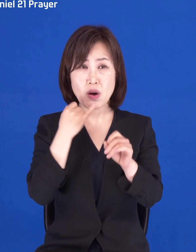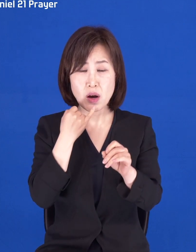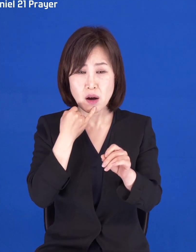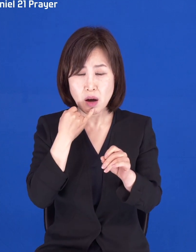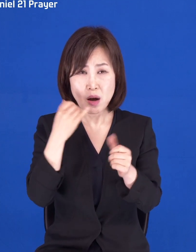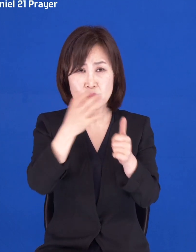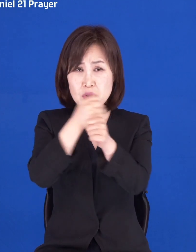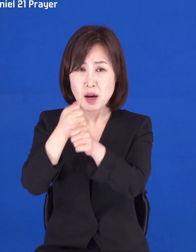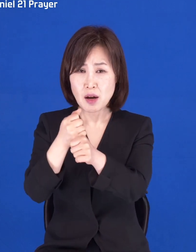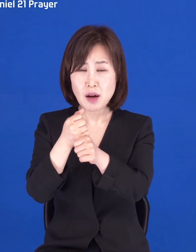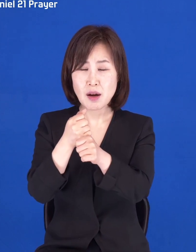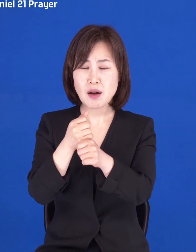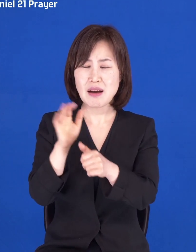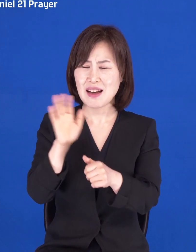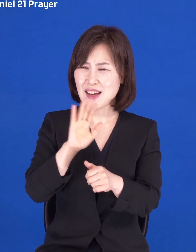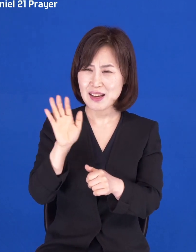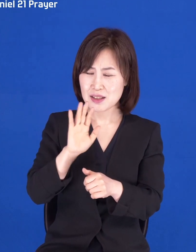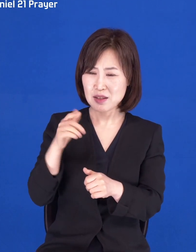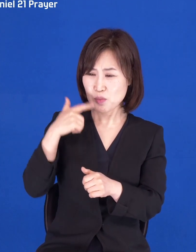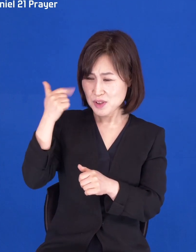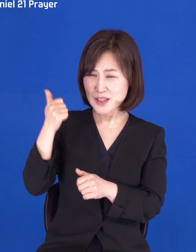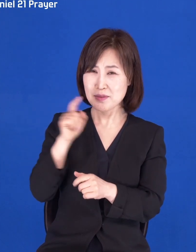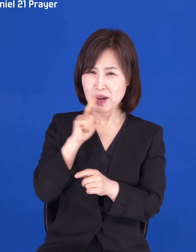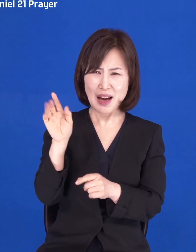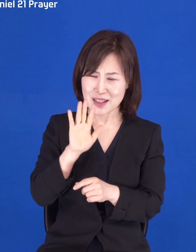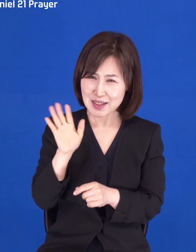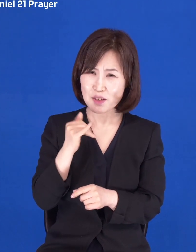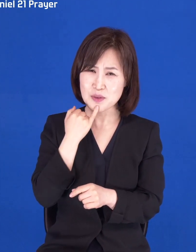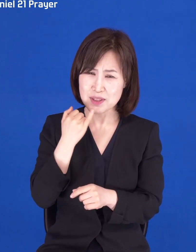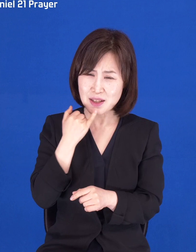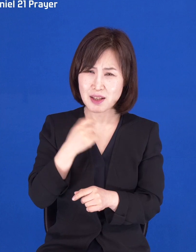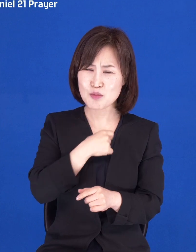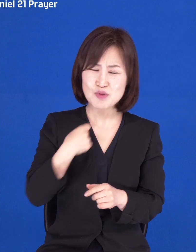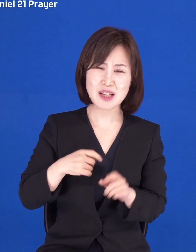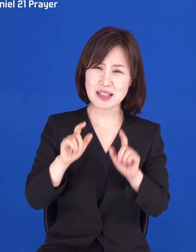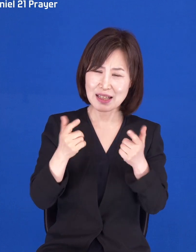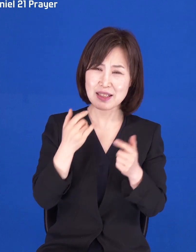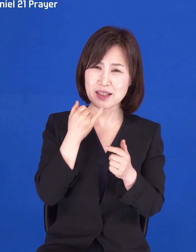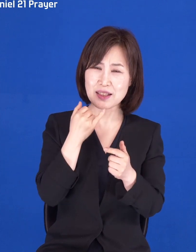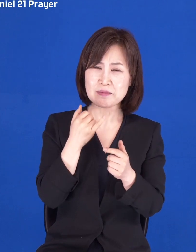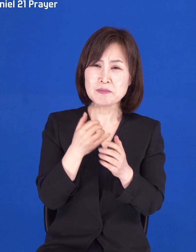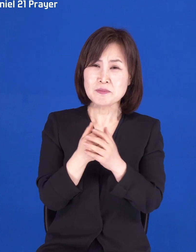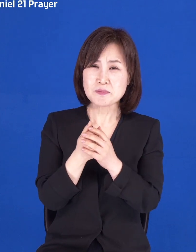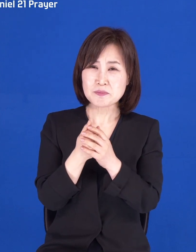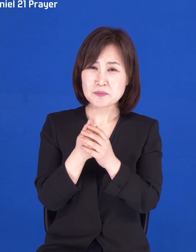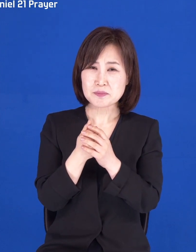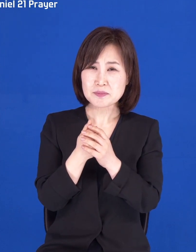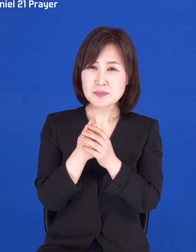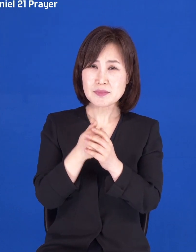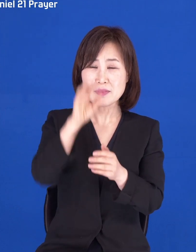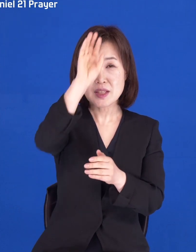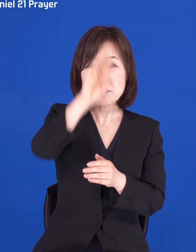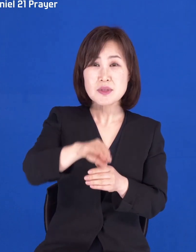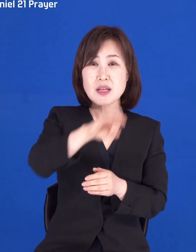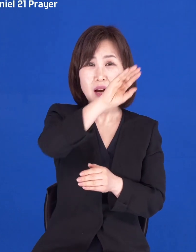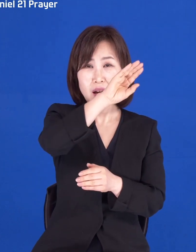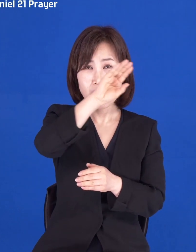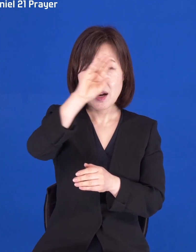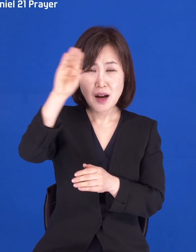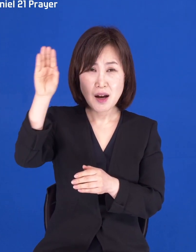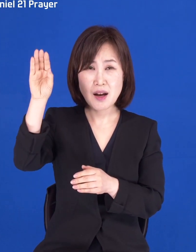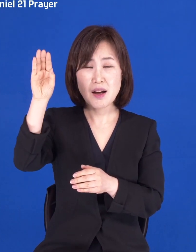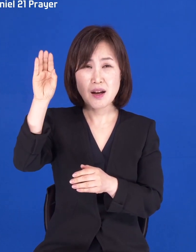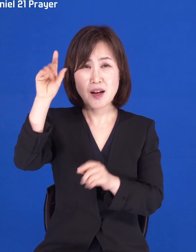여기는 북한이 아니라고 그러시더라고요. 그래서 따라가면서도 십자가 부름 받지만 그래도 예배의 모습은